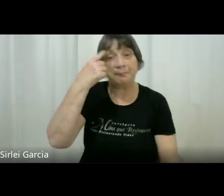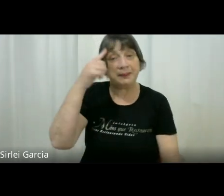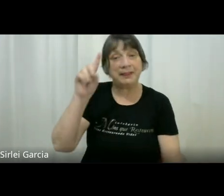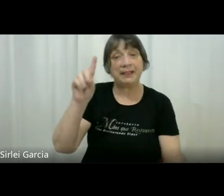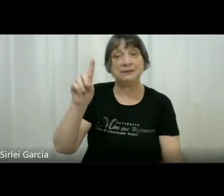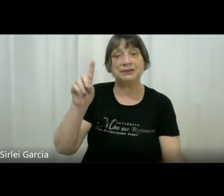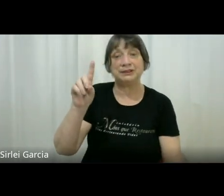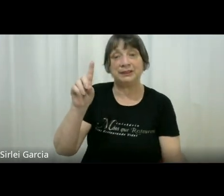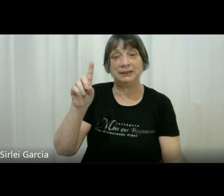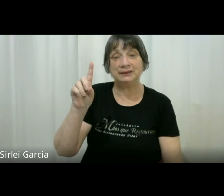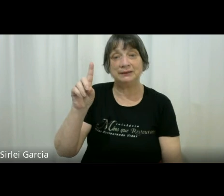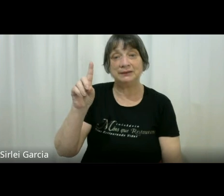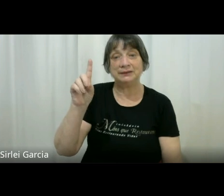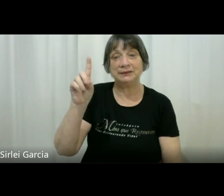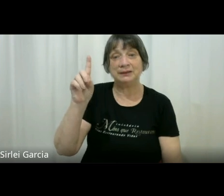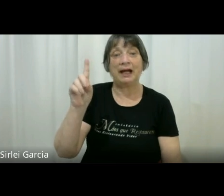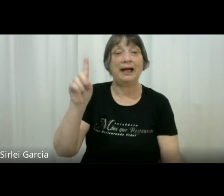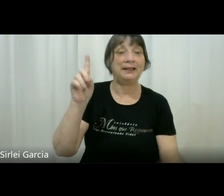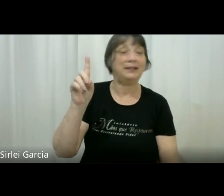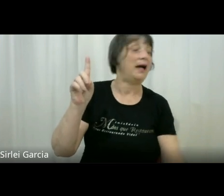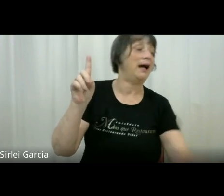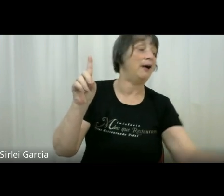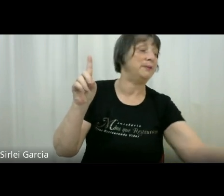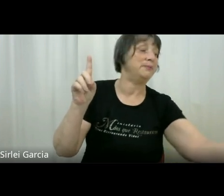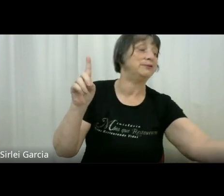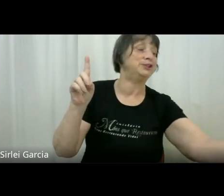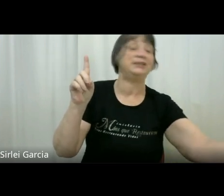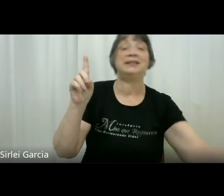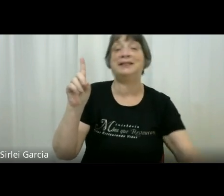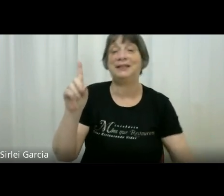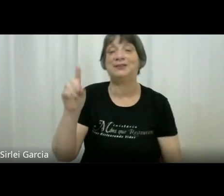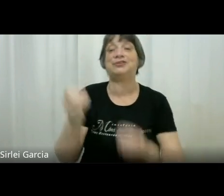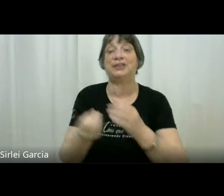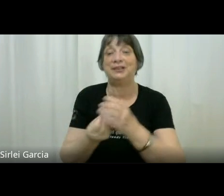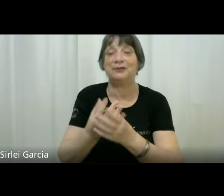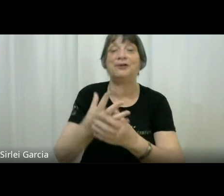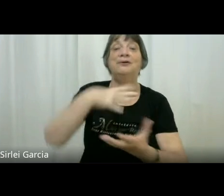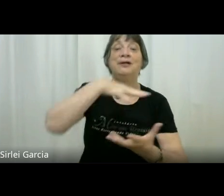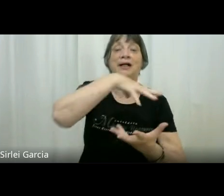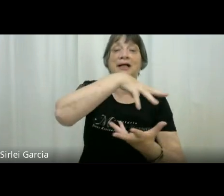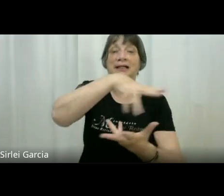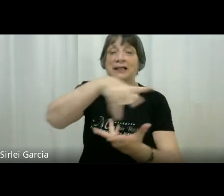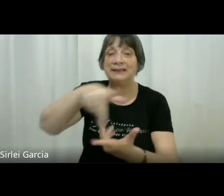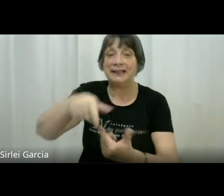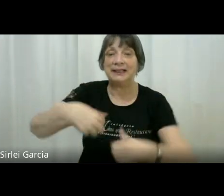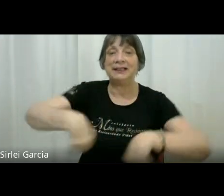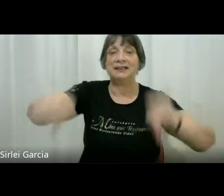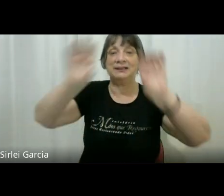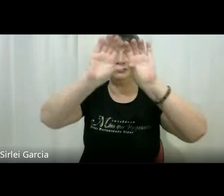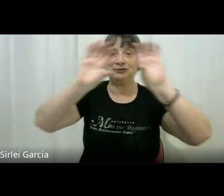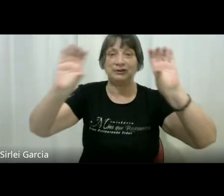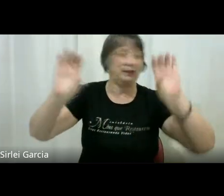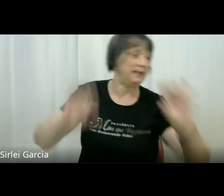Aproximou, primeiro dia. Aí, o primeiro dia Deus criou a